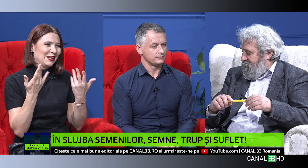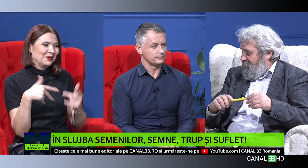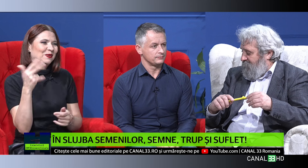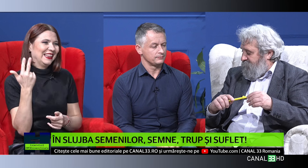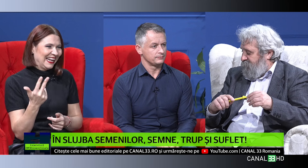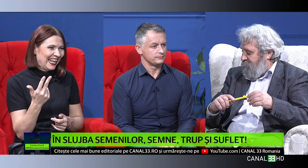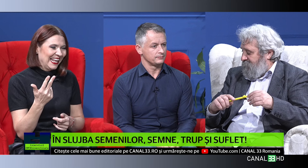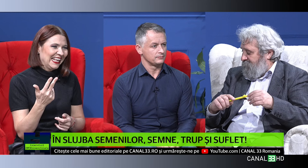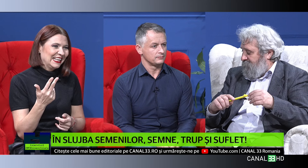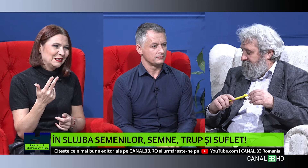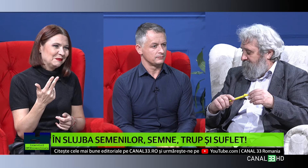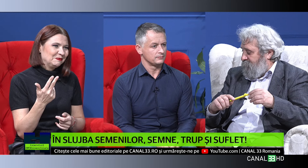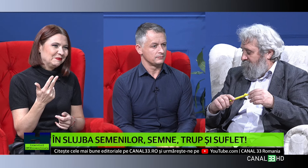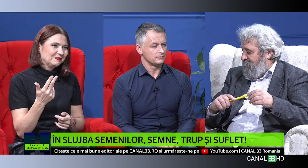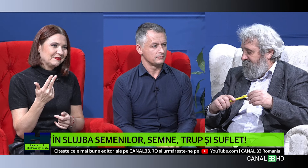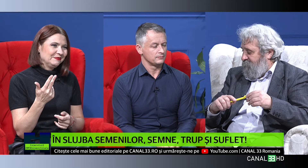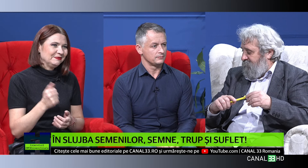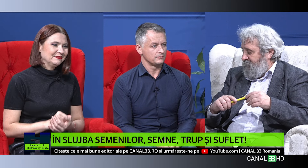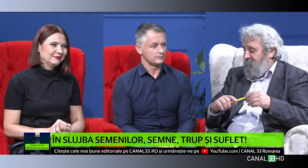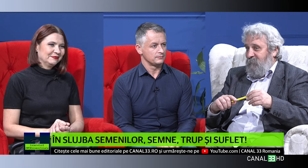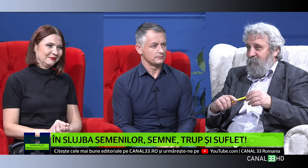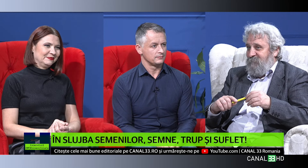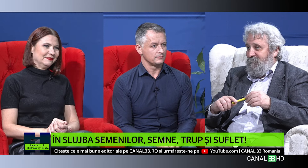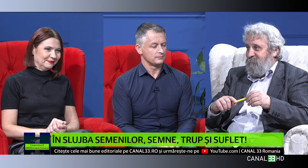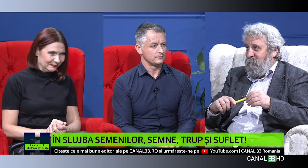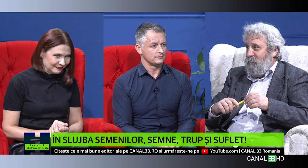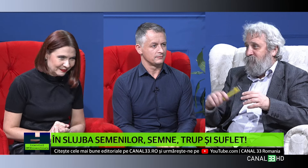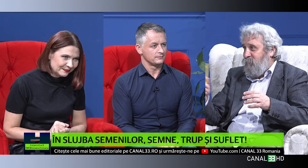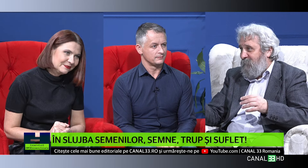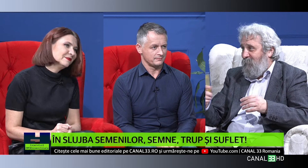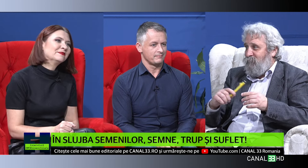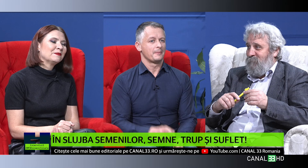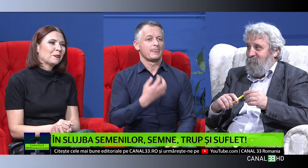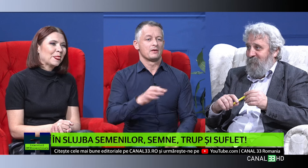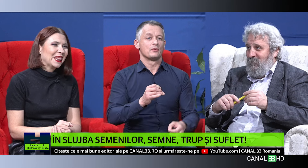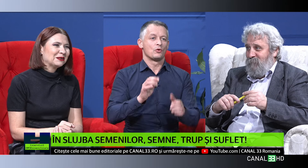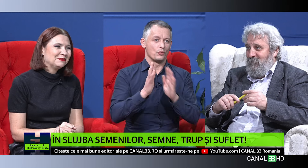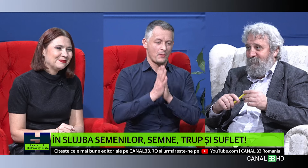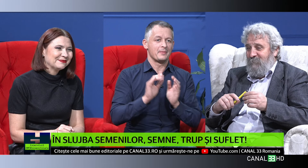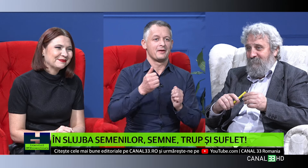3. Am să o rog pe Lena să ne fie parteneră de discuție și pe Claudiu să preia ștafeta.